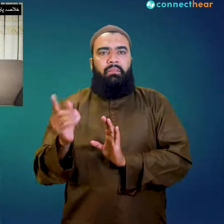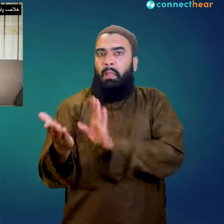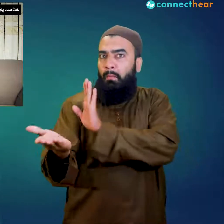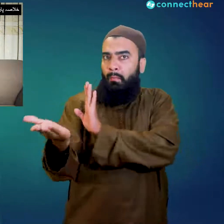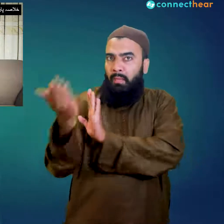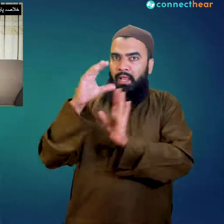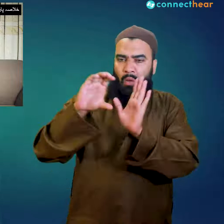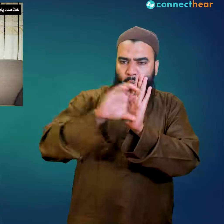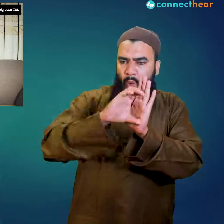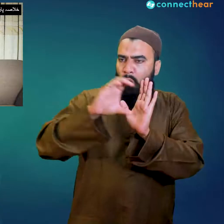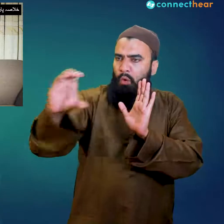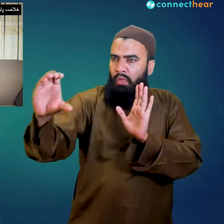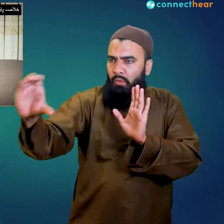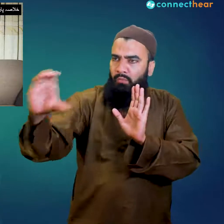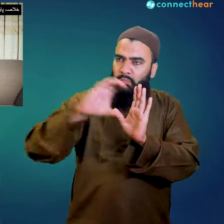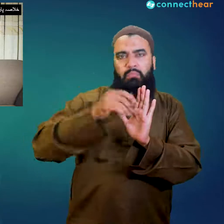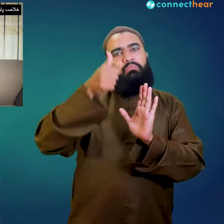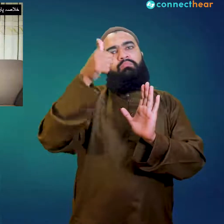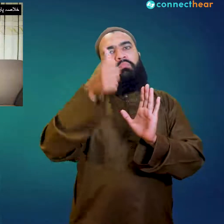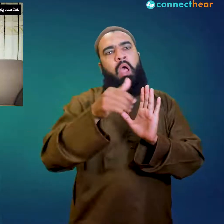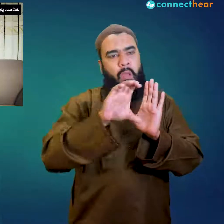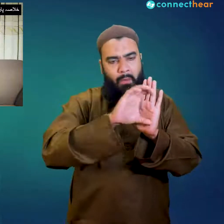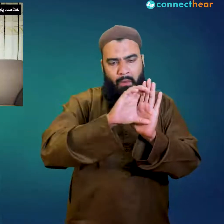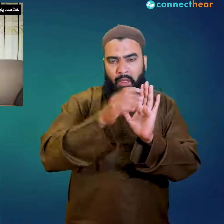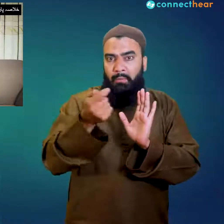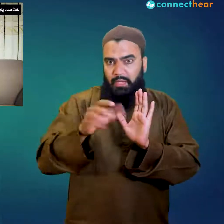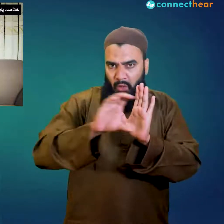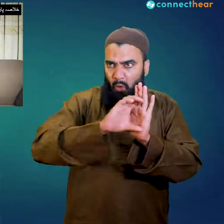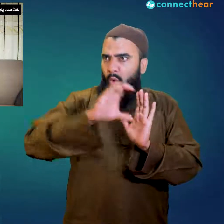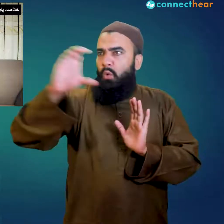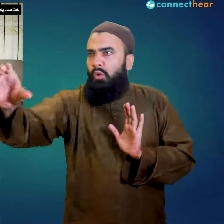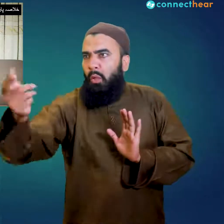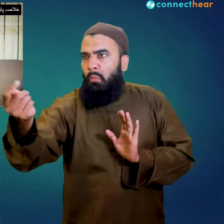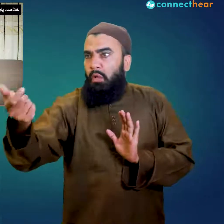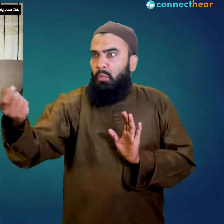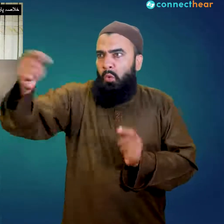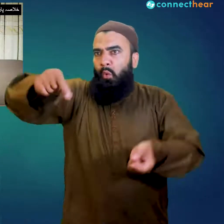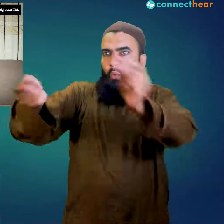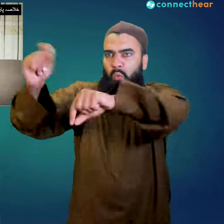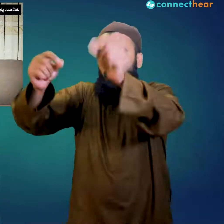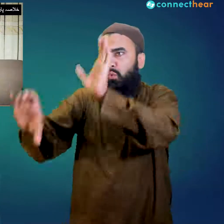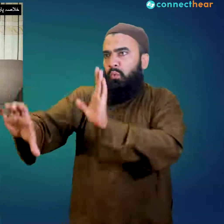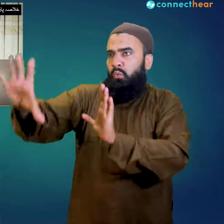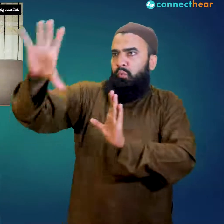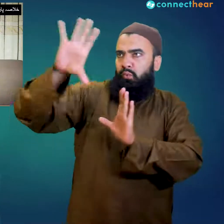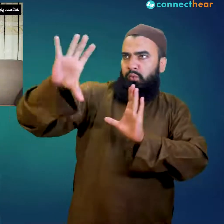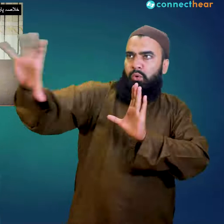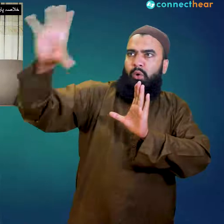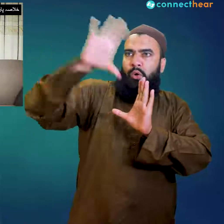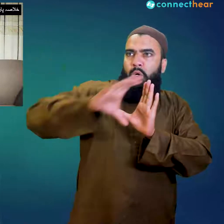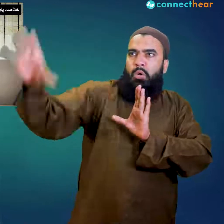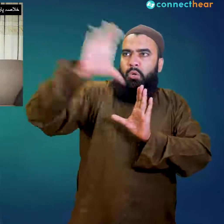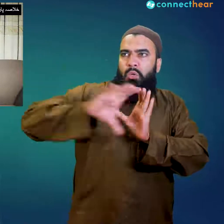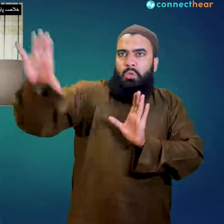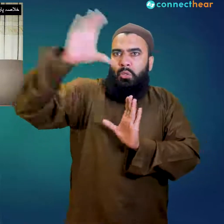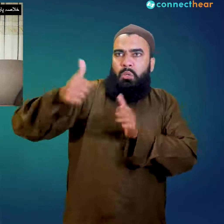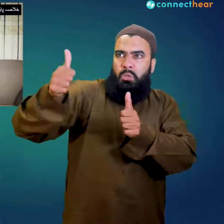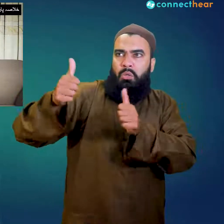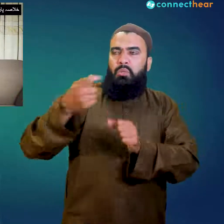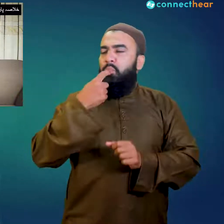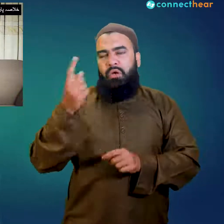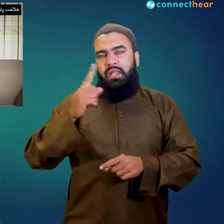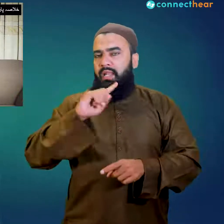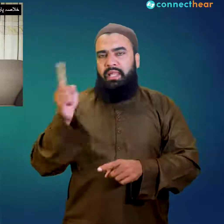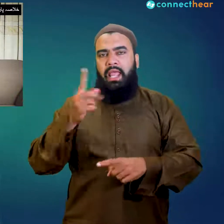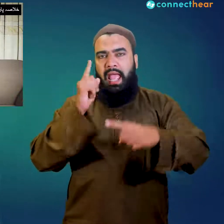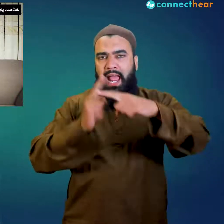لوگ جو سود کھاتے ہیں شیطان ان کو مس کر جاتا ہے، اور وہ برائی کی طرف چل پڑتے ہیں، اور پھر